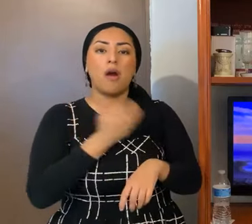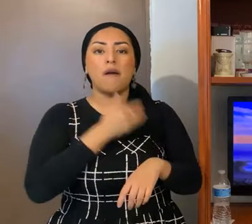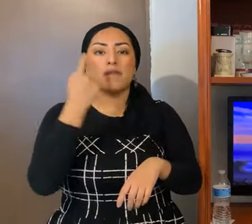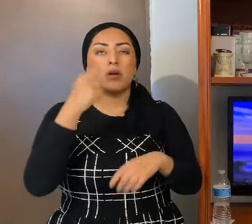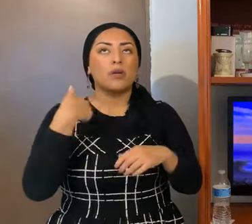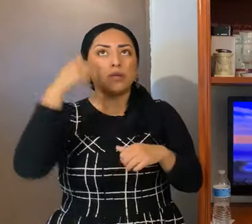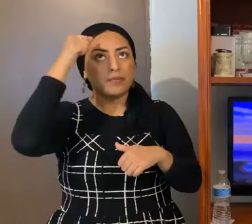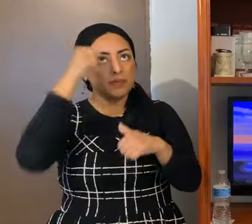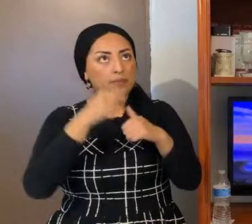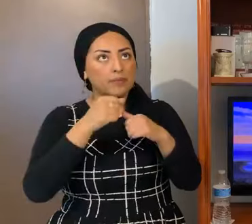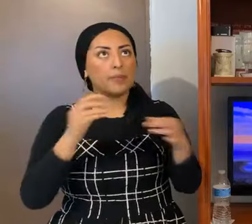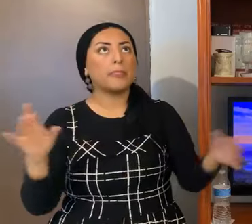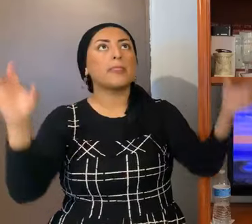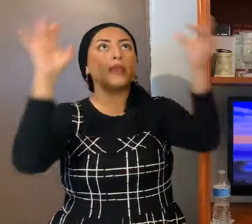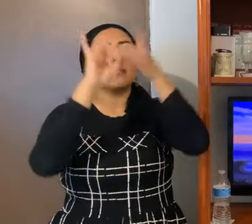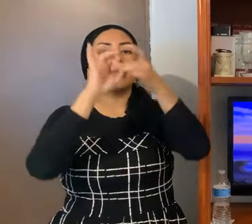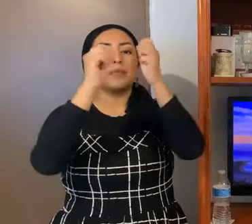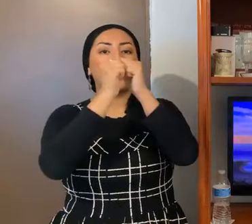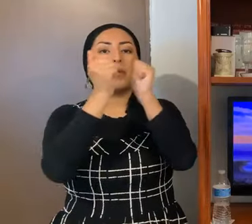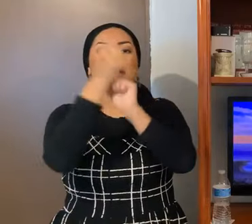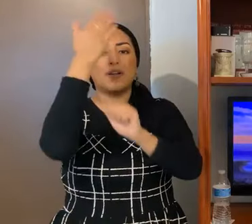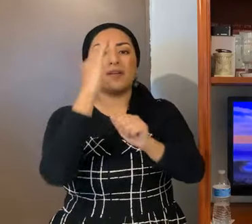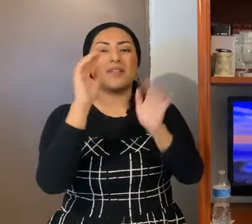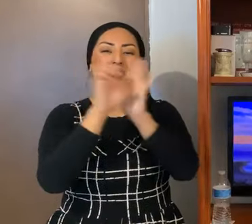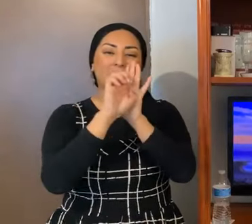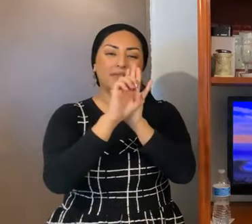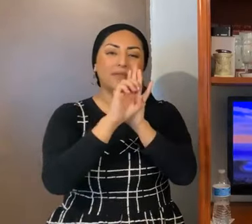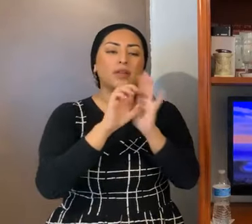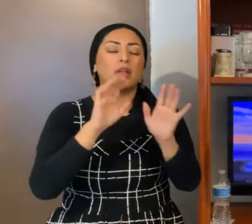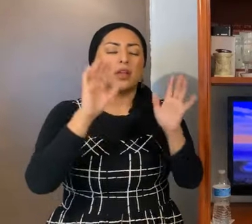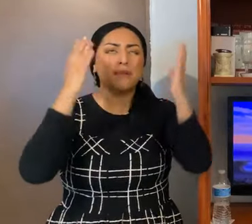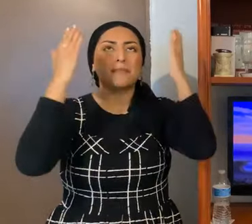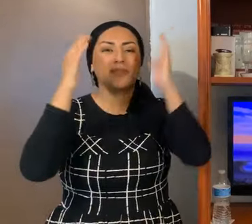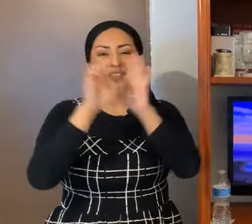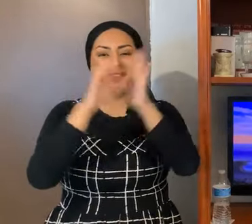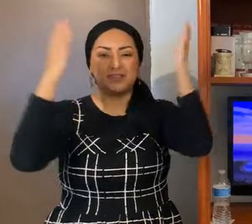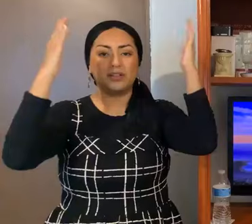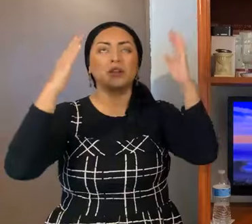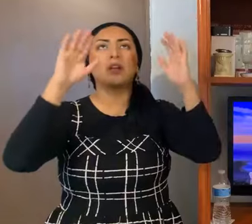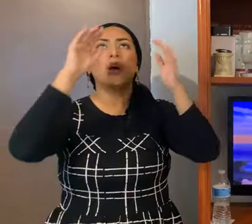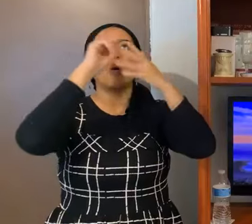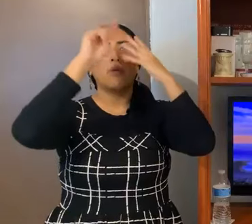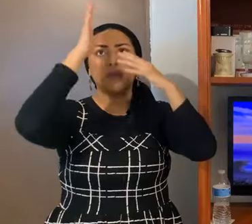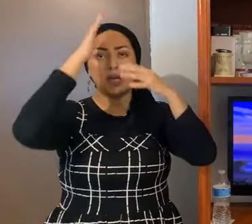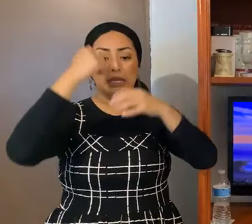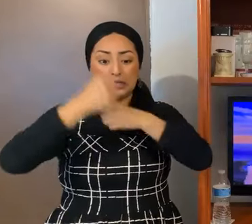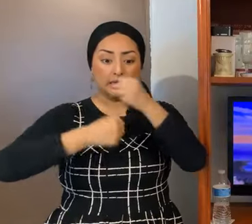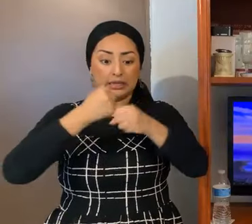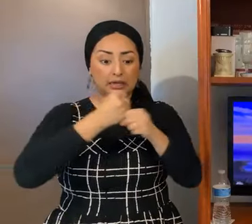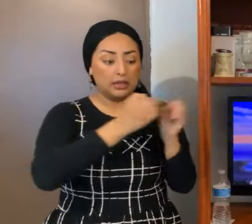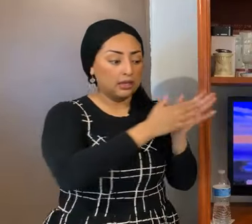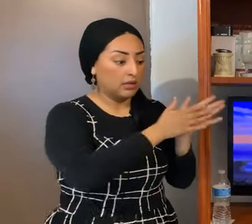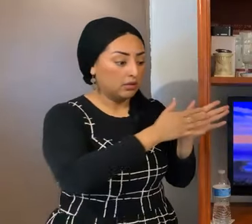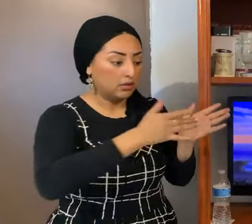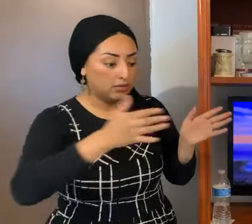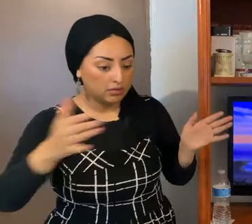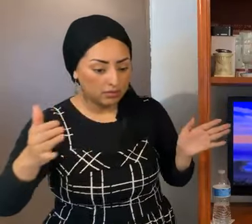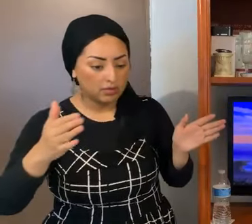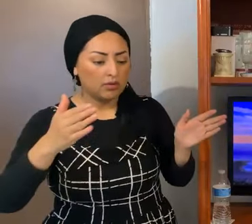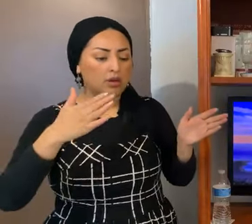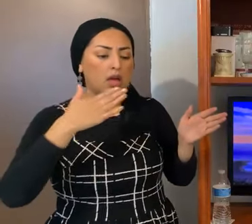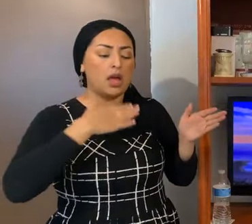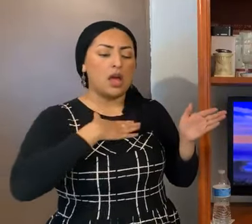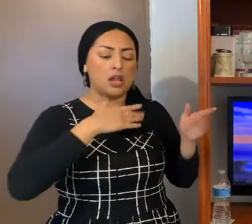reconciliarnos, acercarnos al Eterno y decir, Padre, me he esforzado en guardar la santidad, sin embargo, pues a veces cometo torpezas,